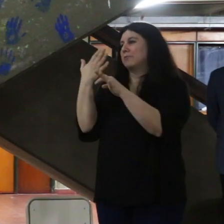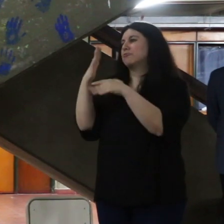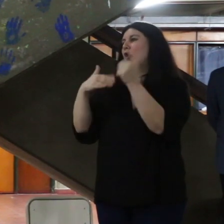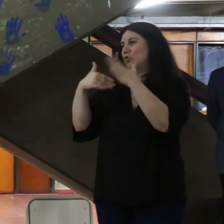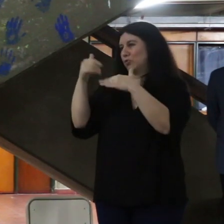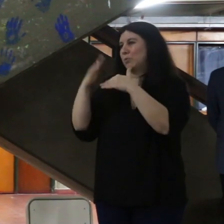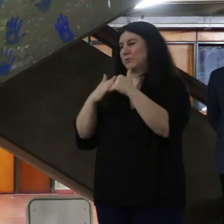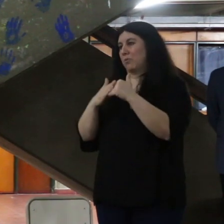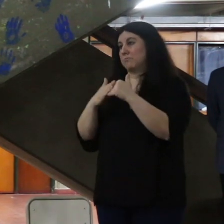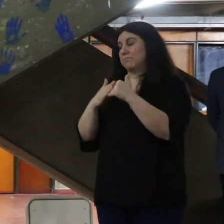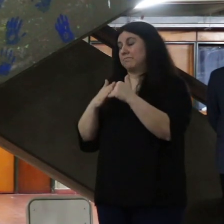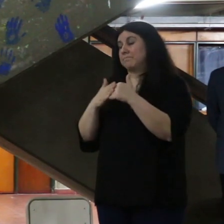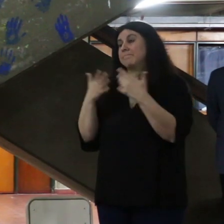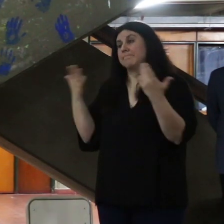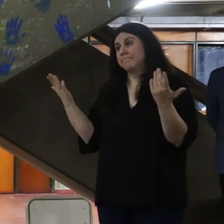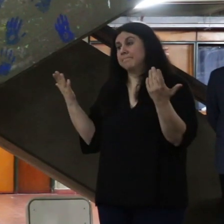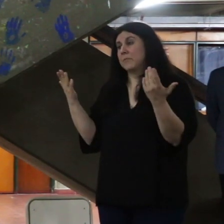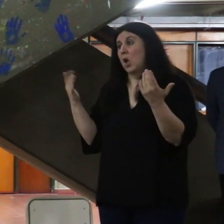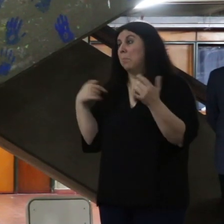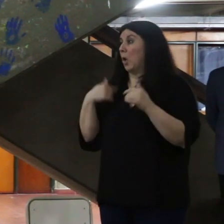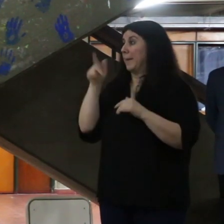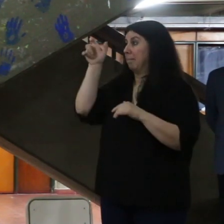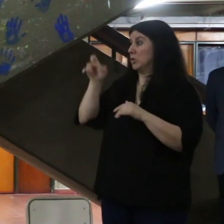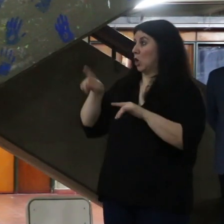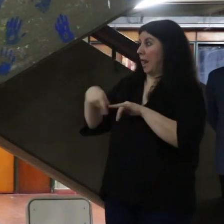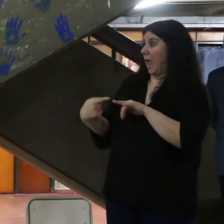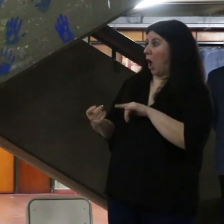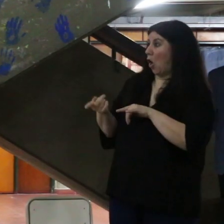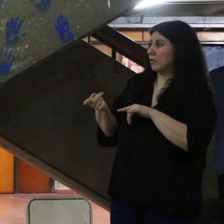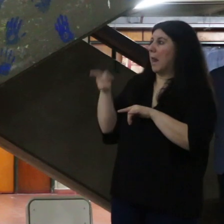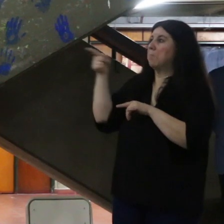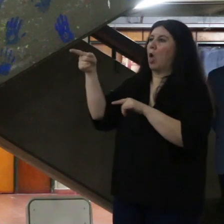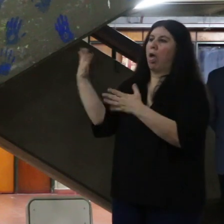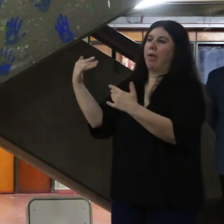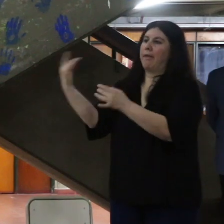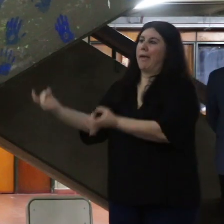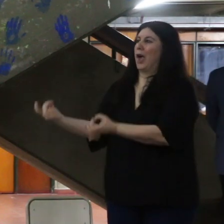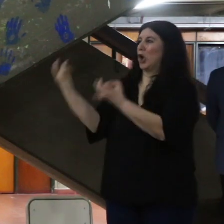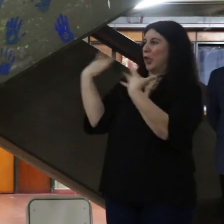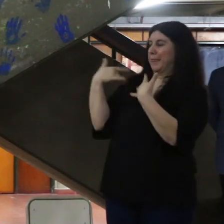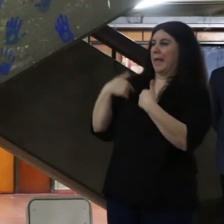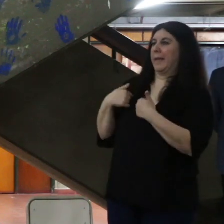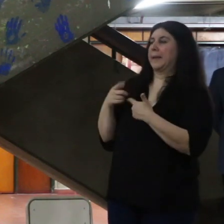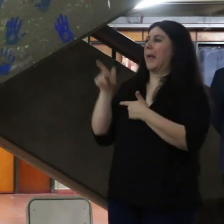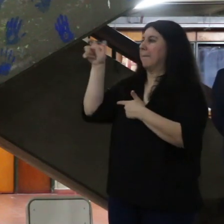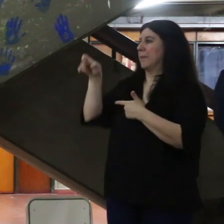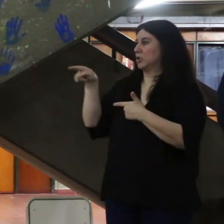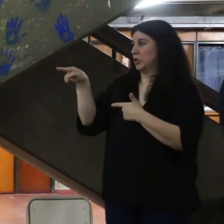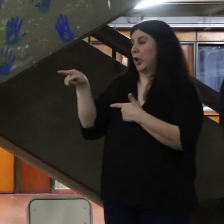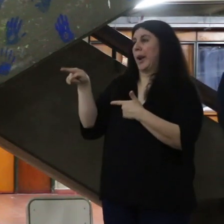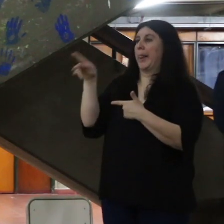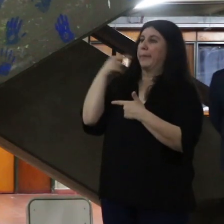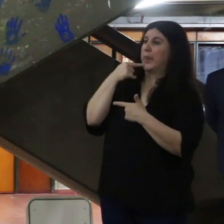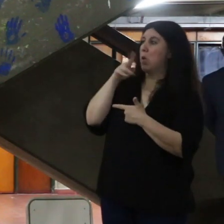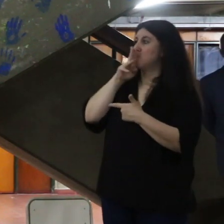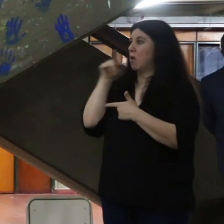lo exacerbó, porque el otro podía ser quien me contagie. La otra podía ser quien me